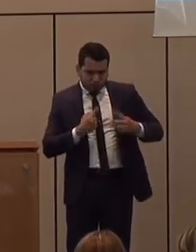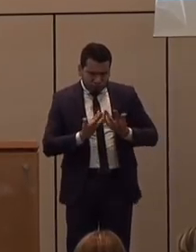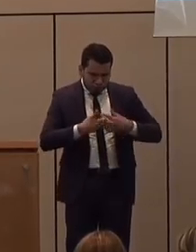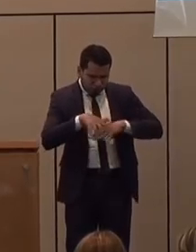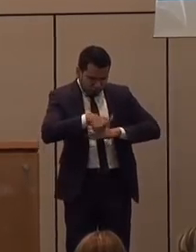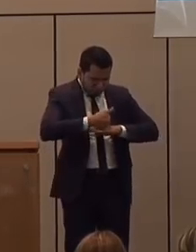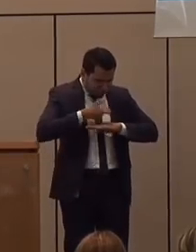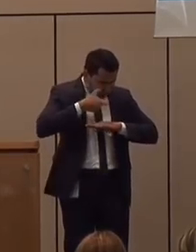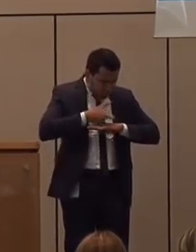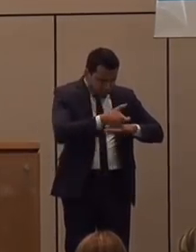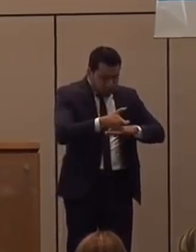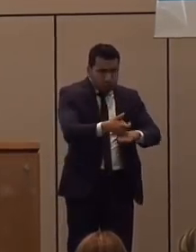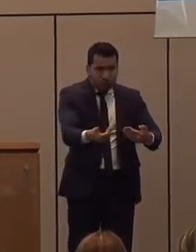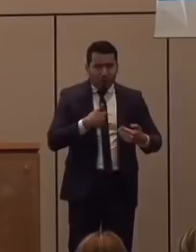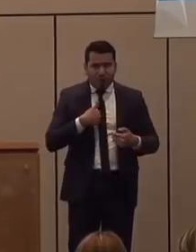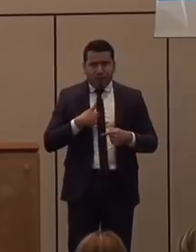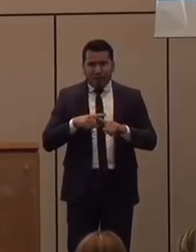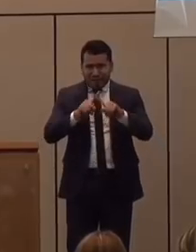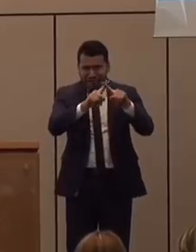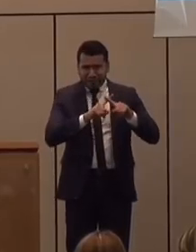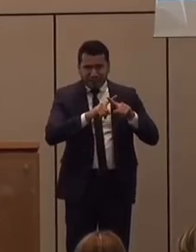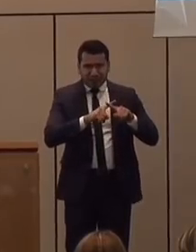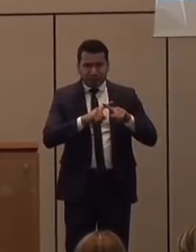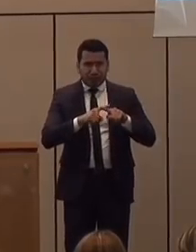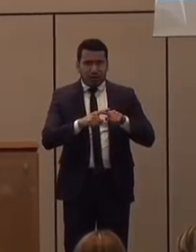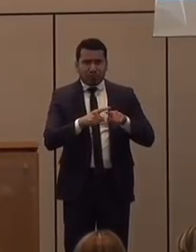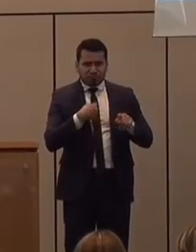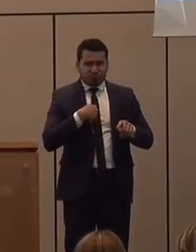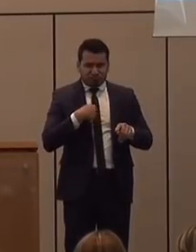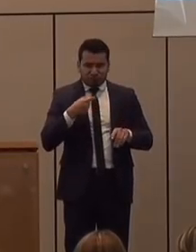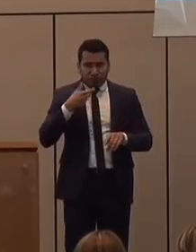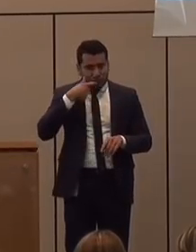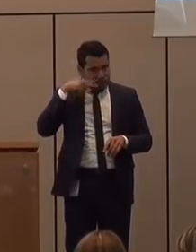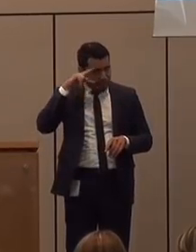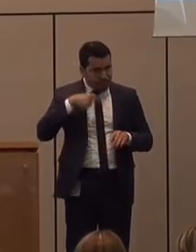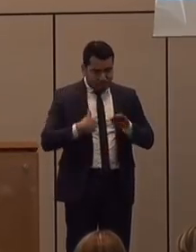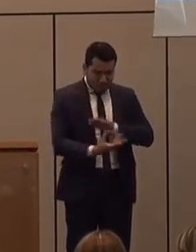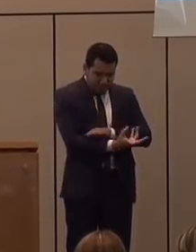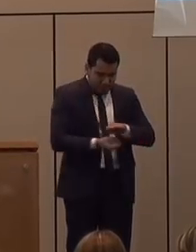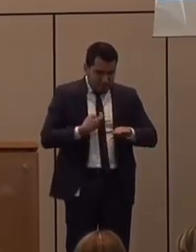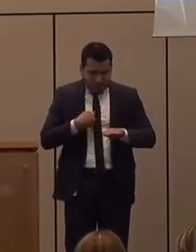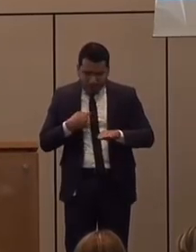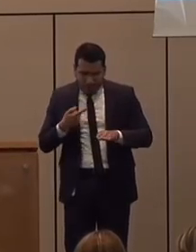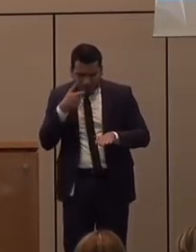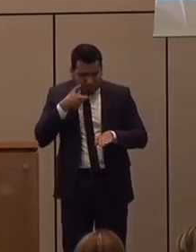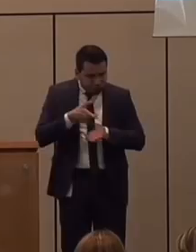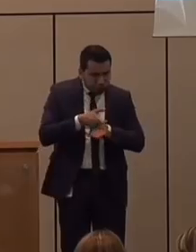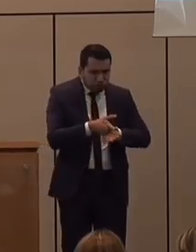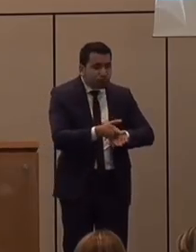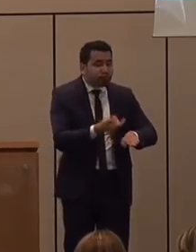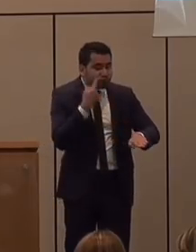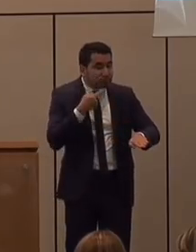todos todos los operativos que tienen que ver con la lucha anticontrabando estamos recibiendo información de los empresarios